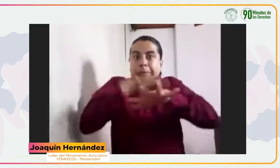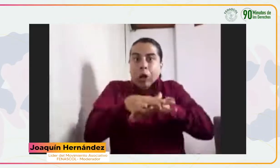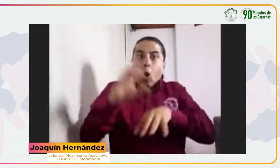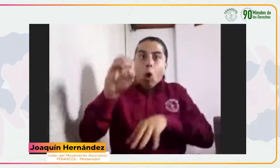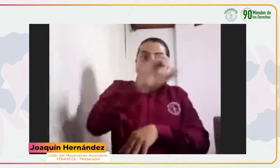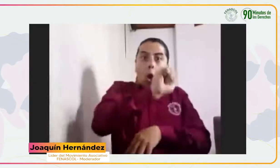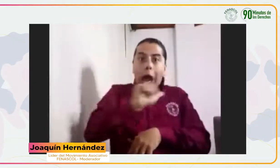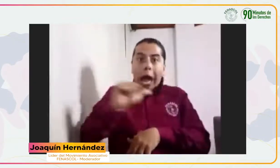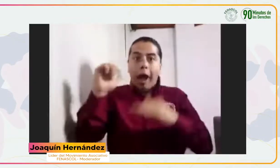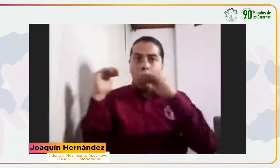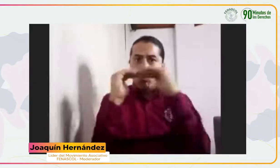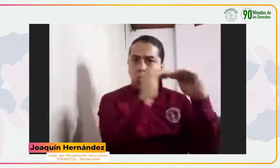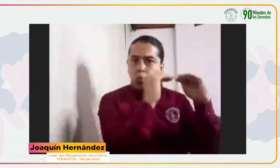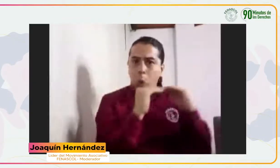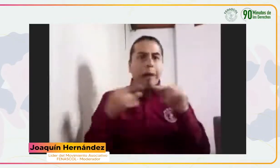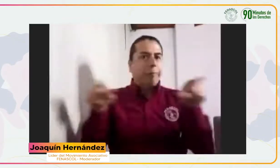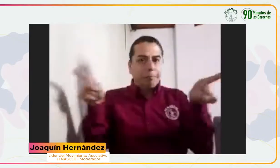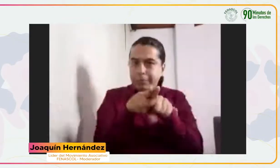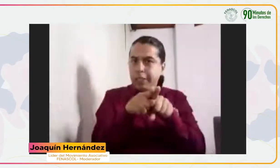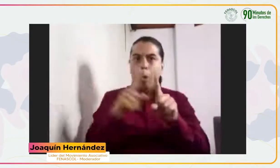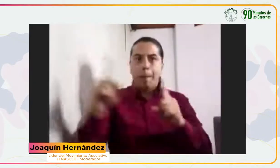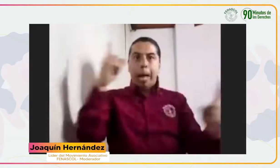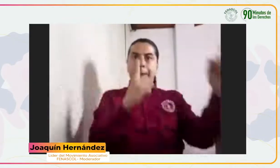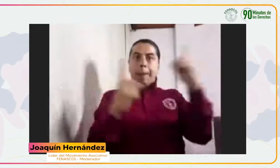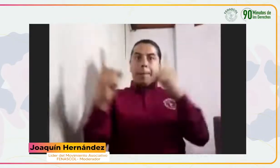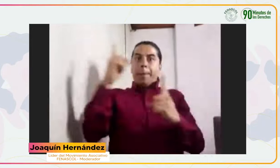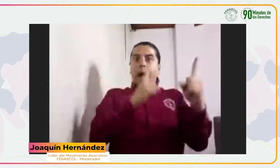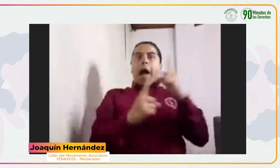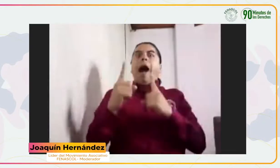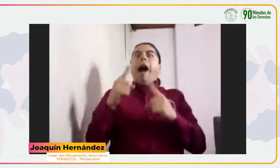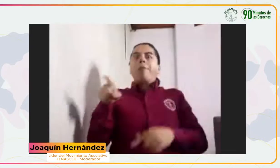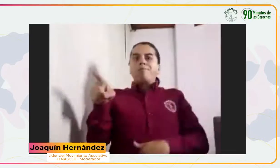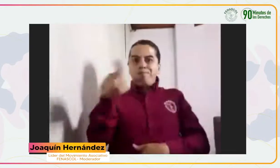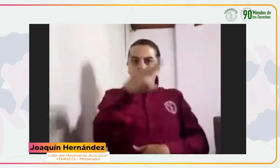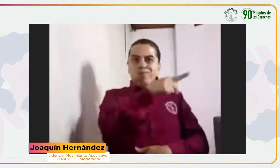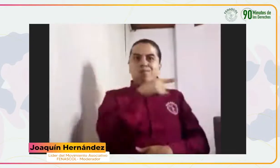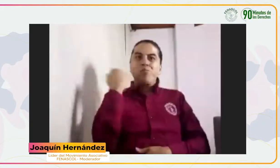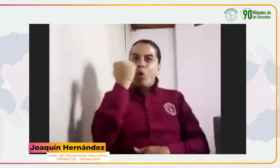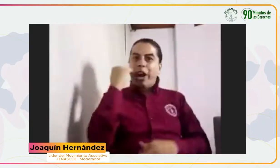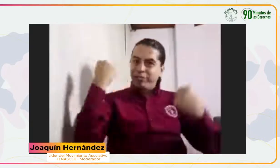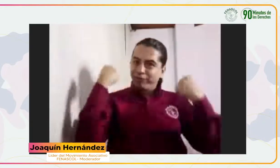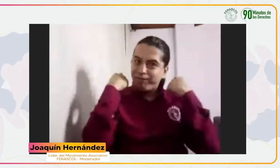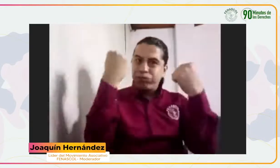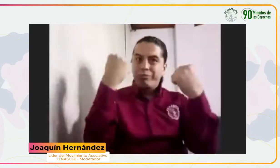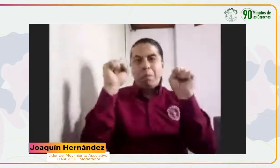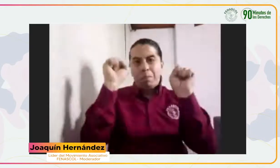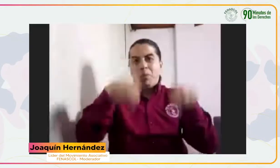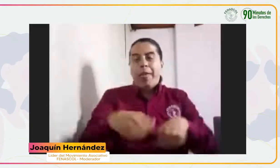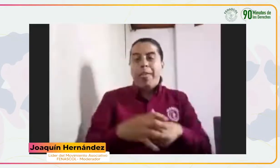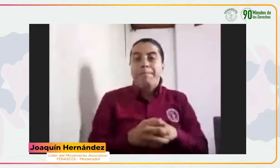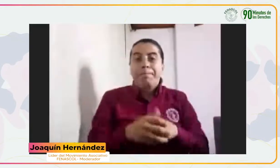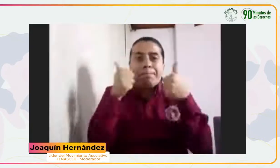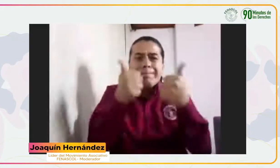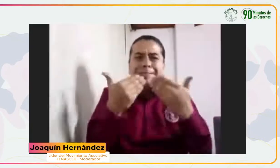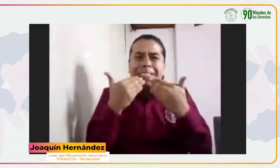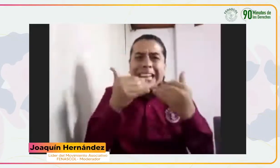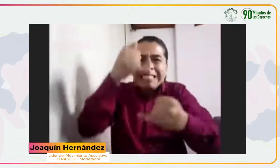transformándose y movilizándose, y que también trabajemos en igualdad, tanto hombres como mujeres, y que puedan participar esas mujeres y